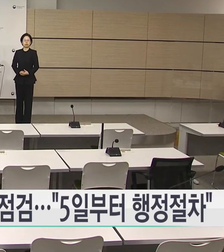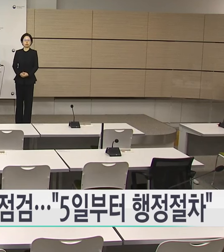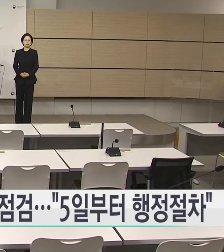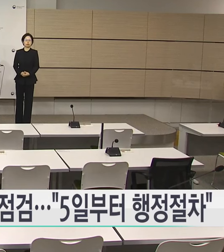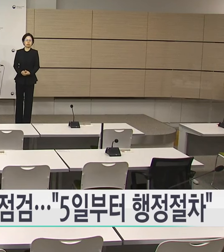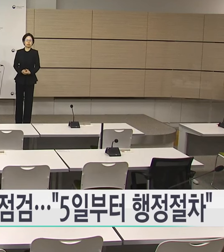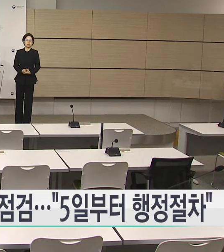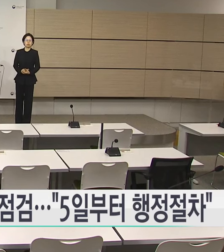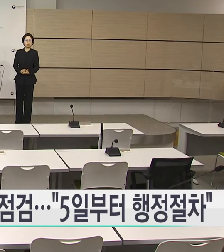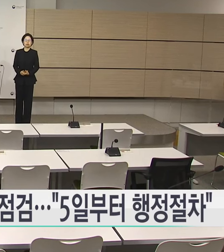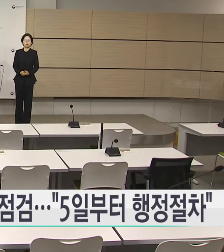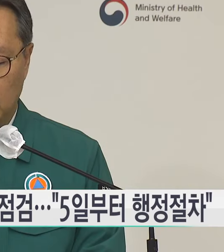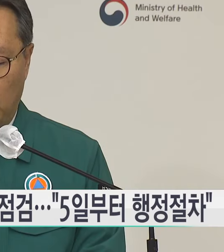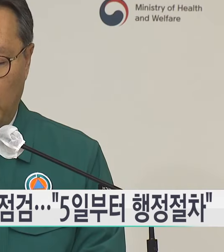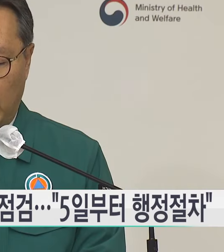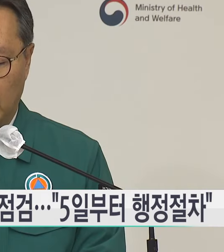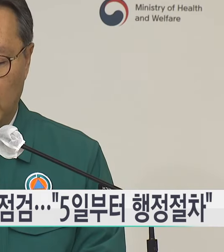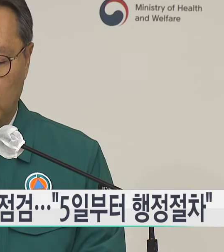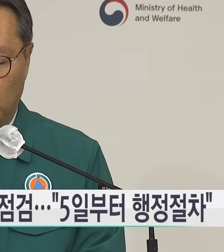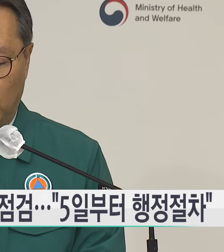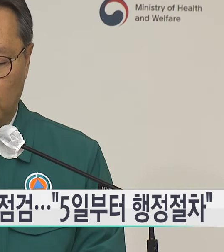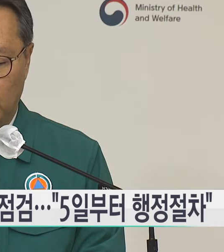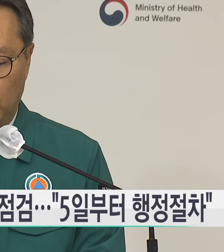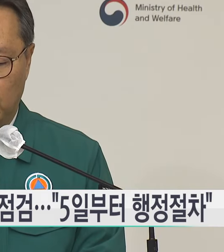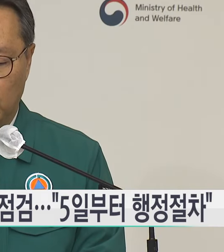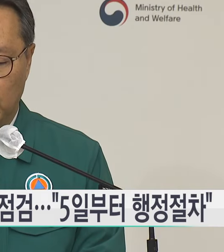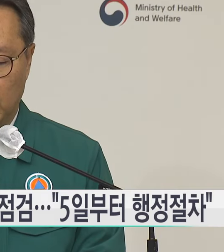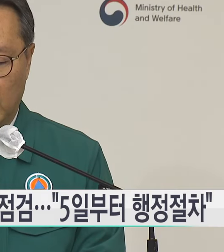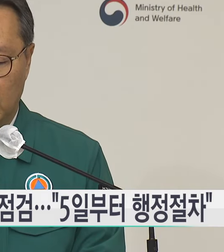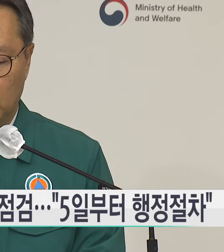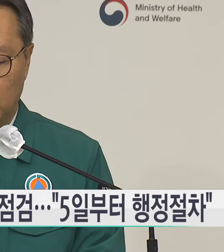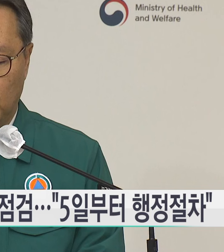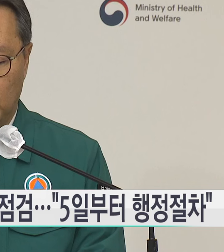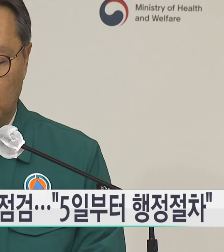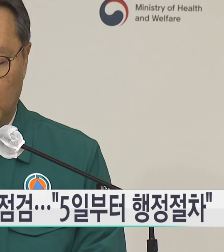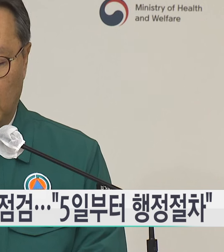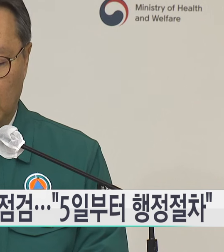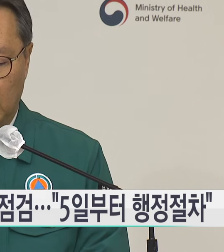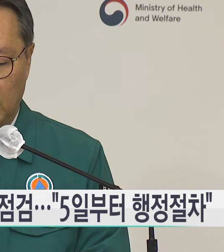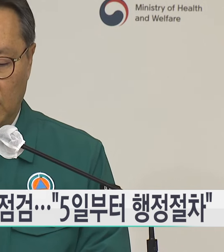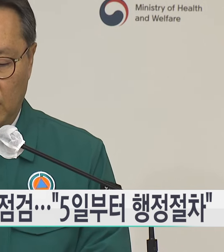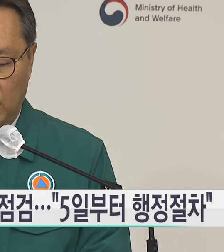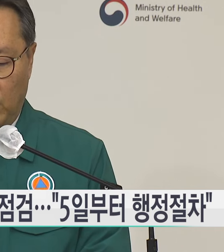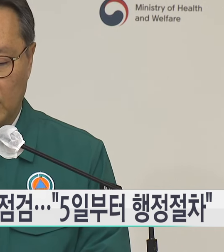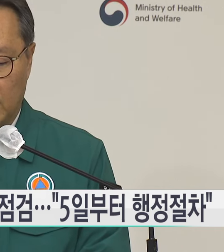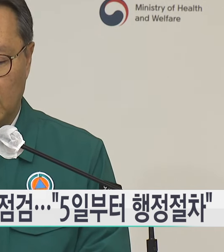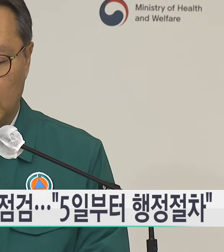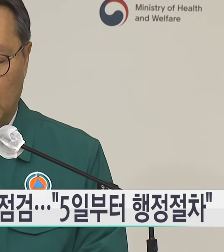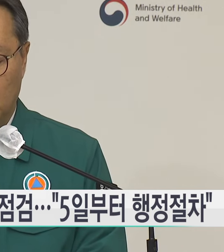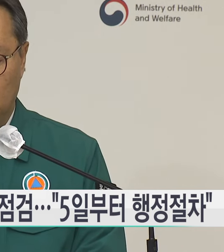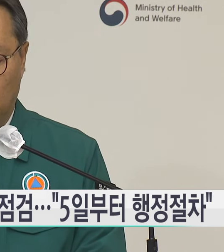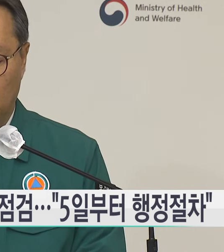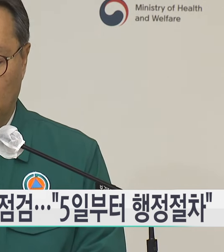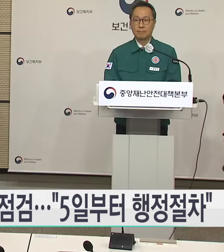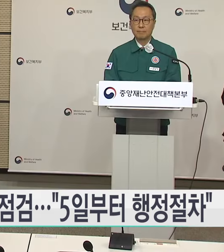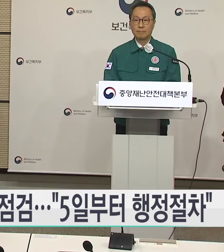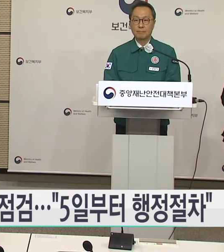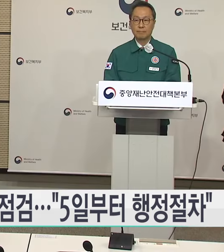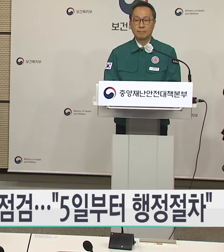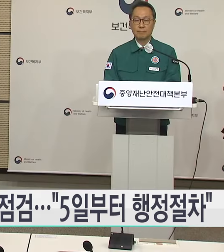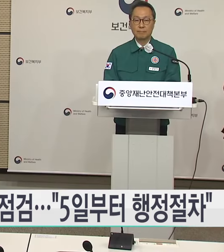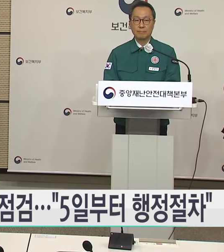진행하고 복귀하지 않은 것으로 확인된 전공의들에 대해서는 5일부터 행정 처분 사전 통보가 시작된다고